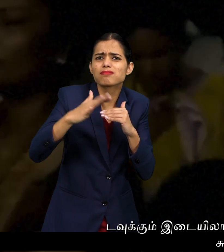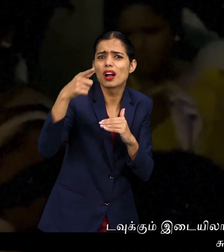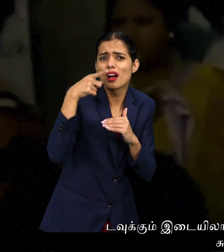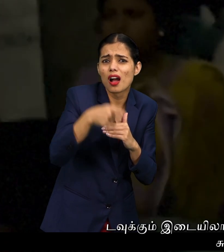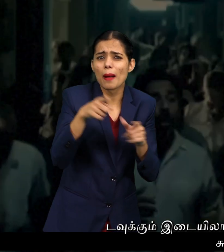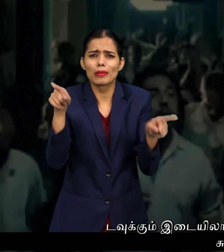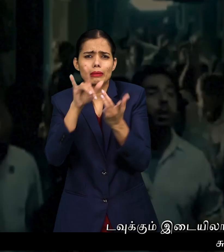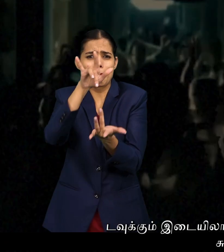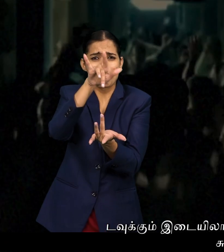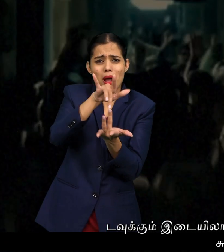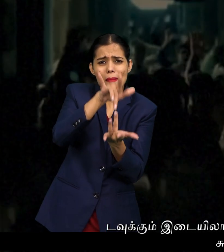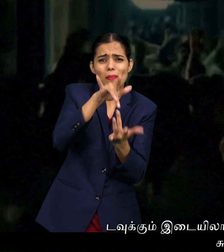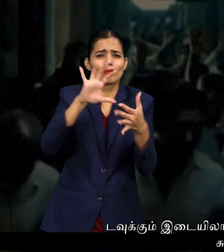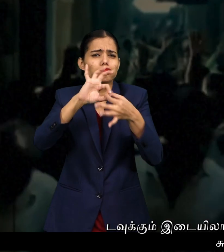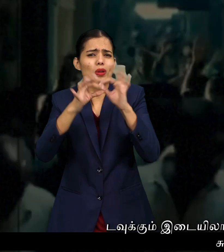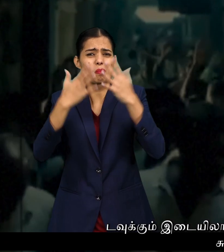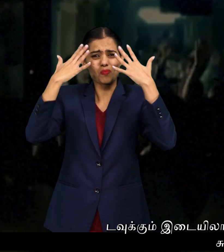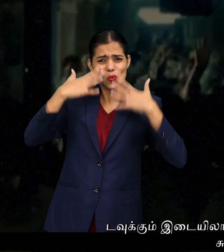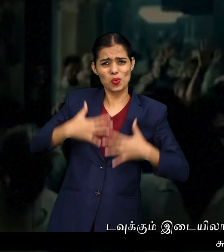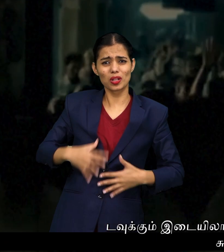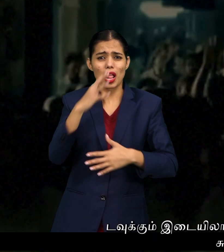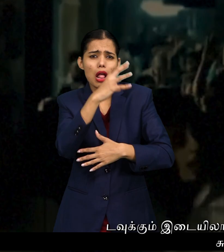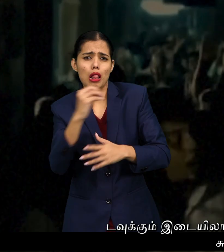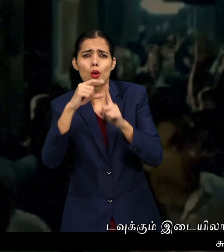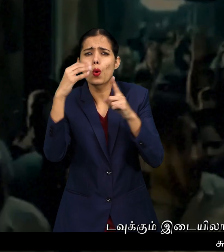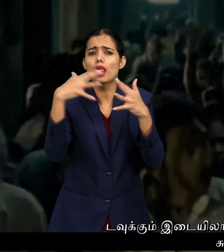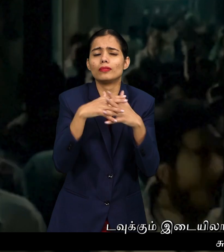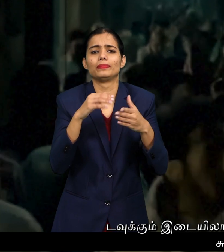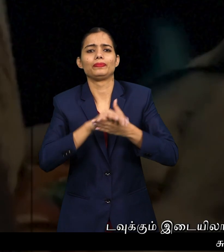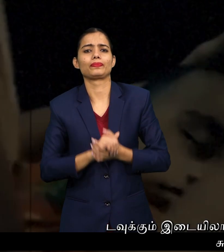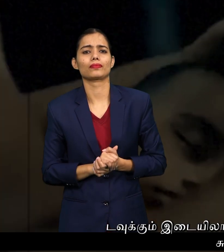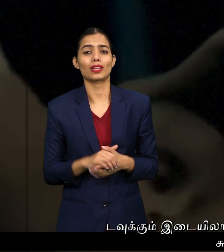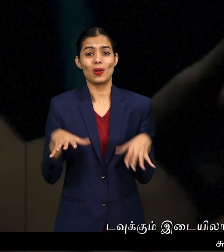இடையிலான நெறிமுறையற்ற கூட்டணியை சுட்டிக்காட்டின.